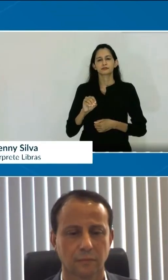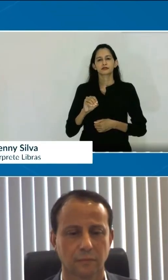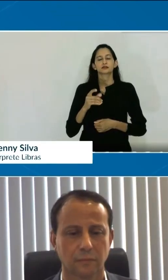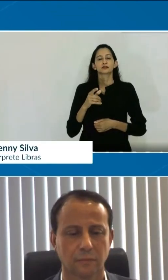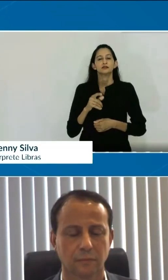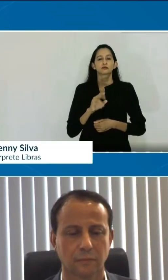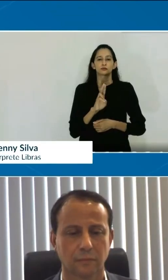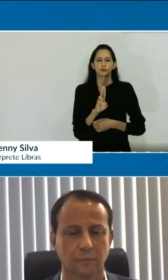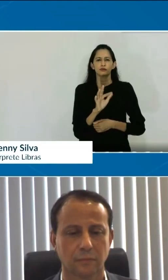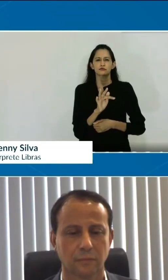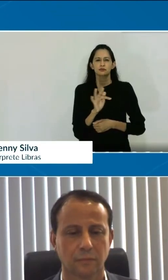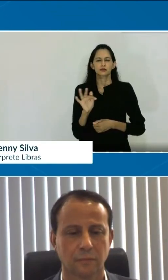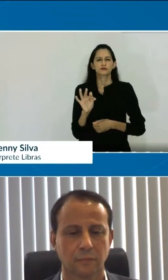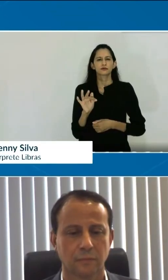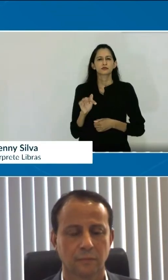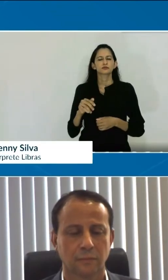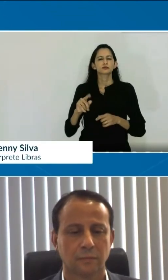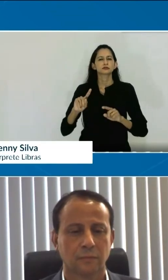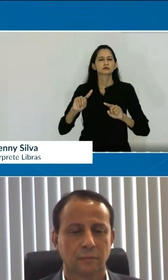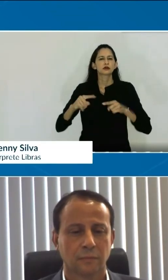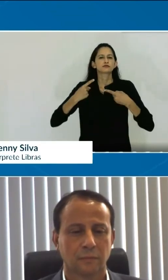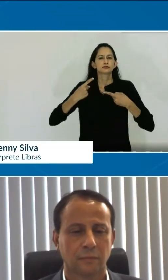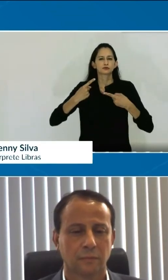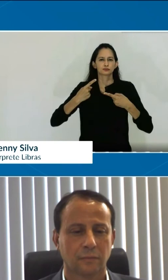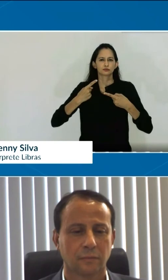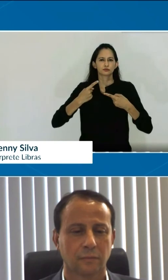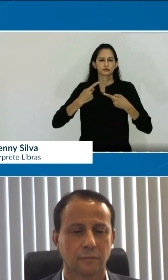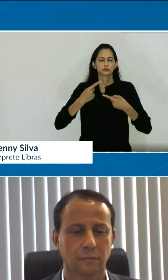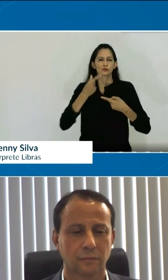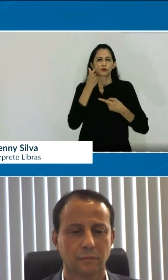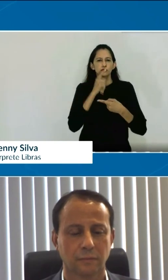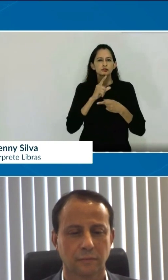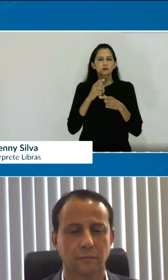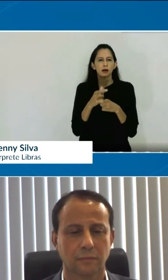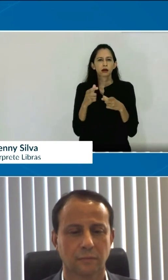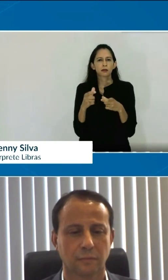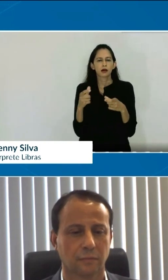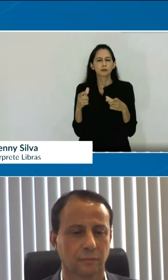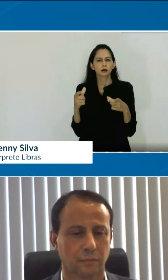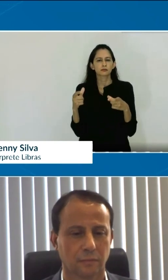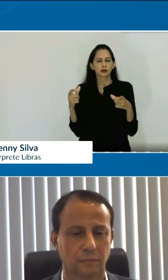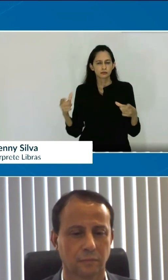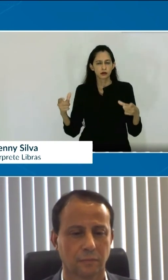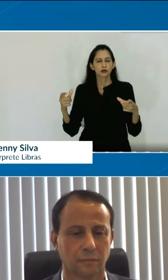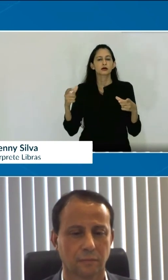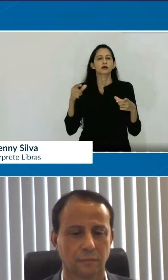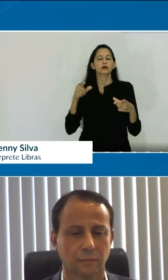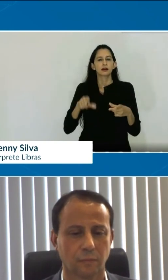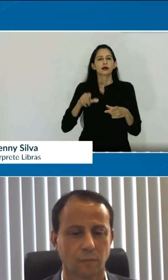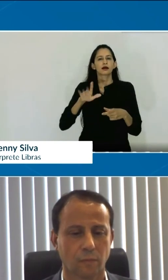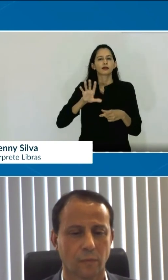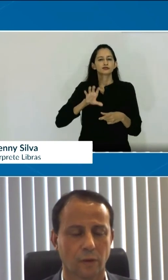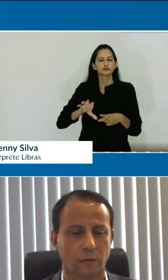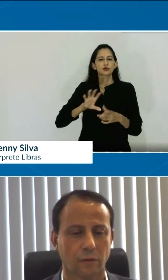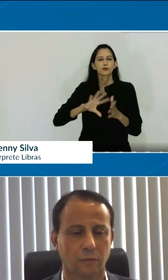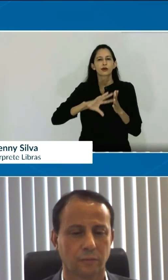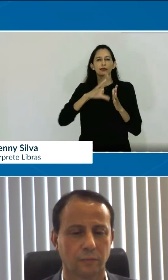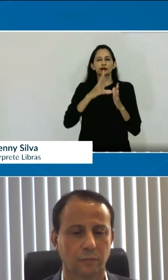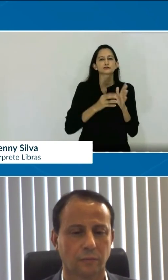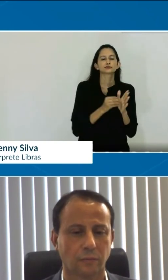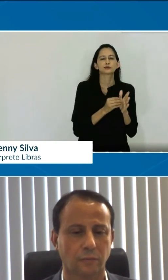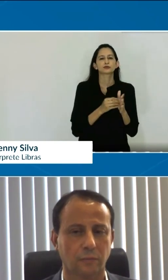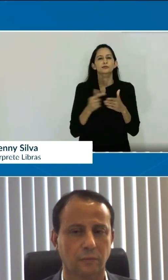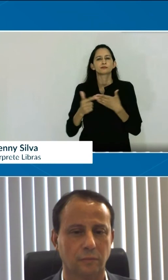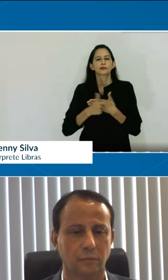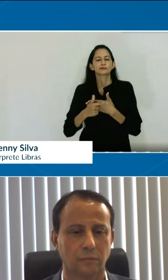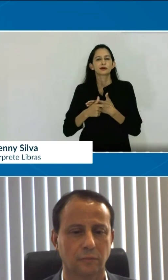é o desafio, quais são de se manter uma universidade crescendo e forte na região da Amazônia e qual que é o papel da